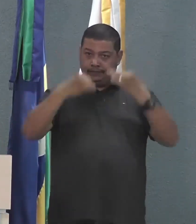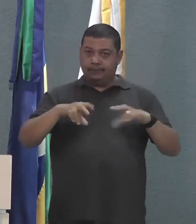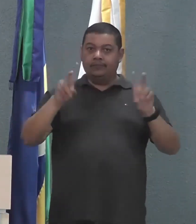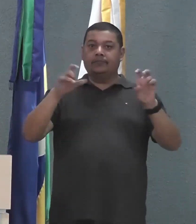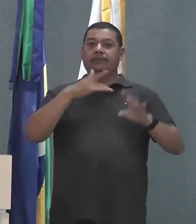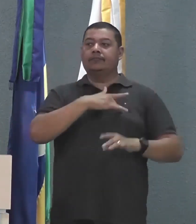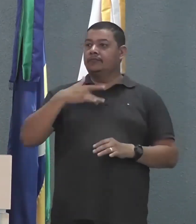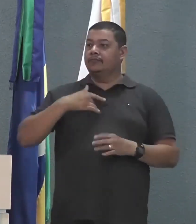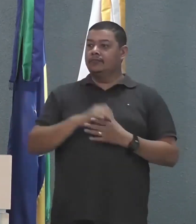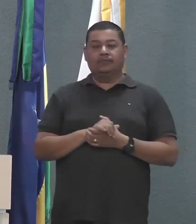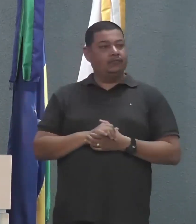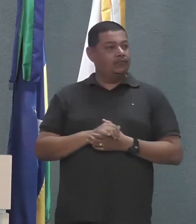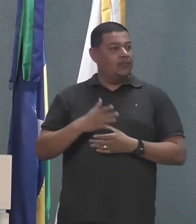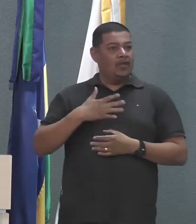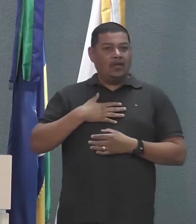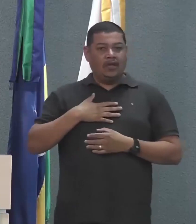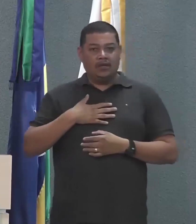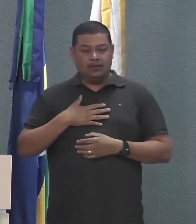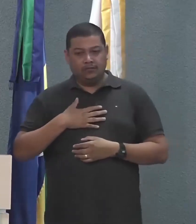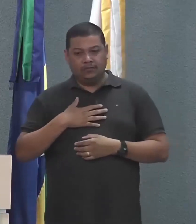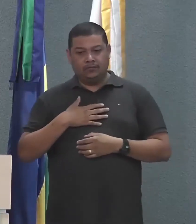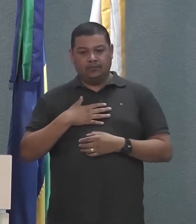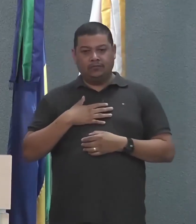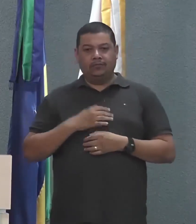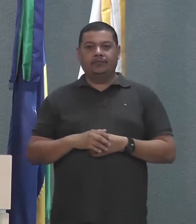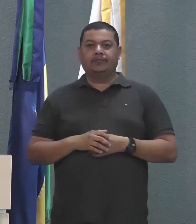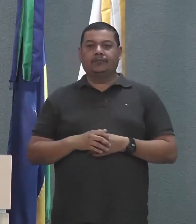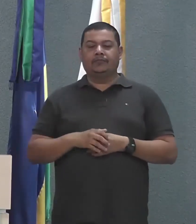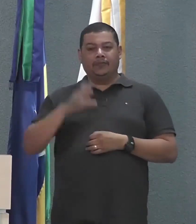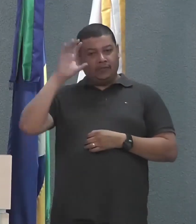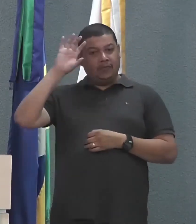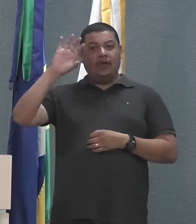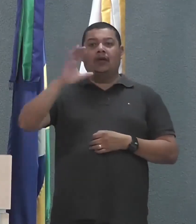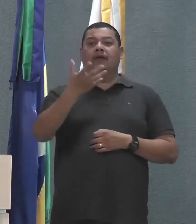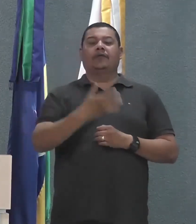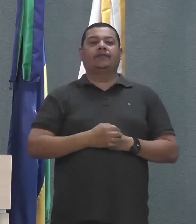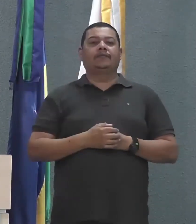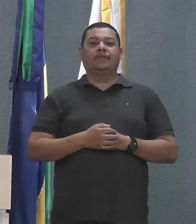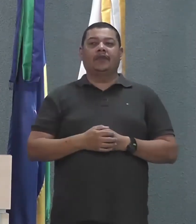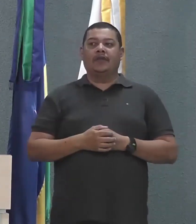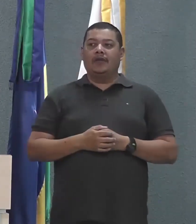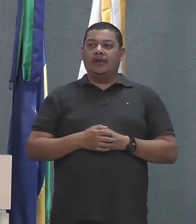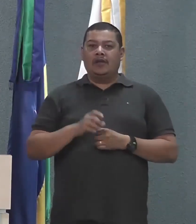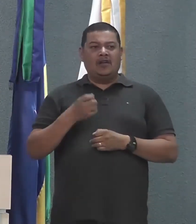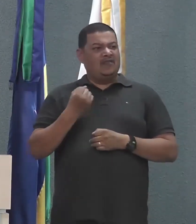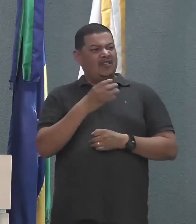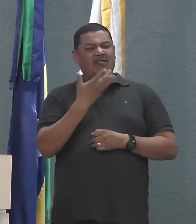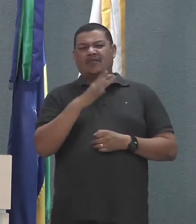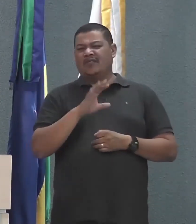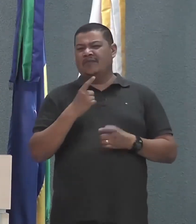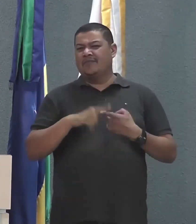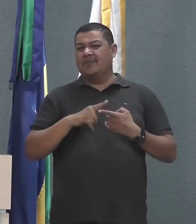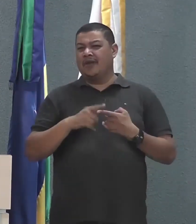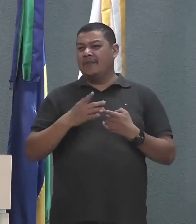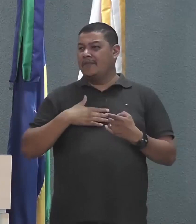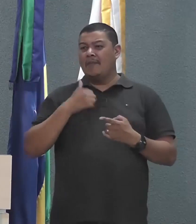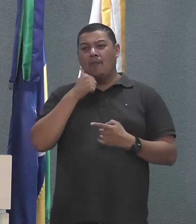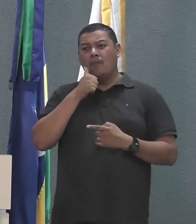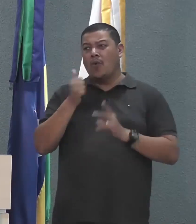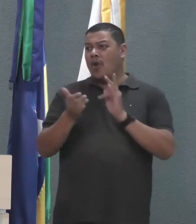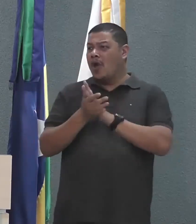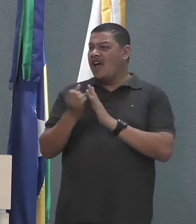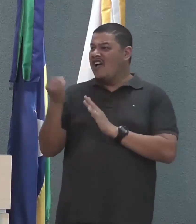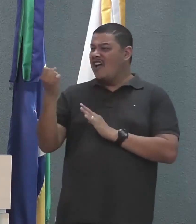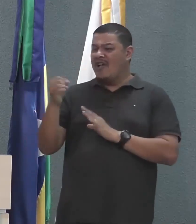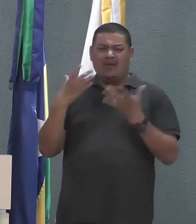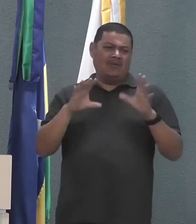assim, eu resolvi não ir a Porto Velho, primeiro porque a minha esposa estava viajando, e eu não